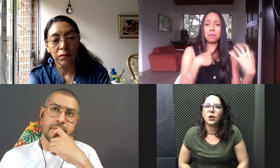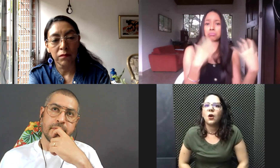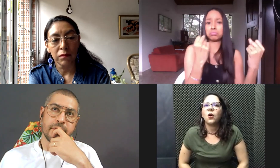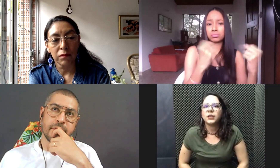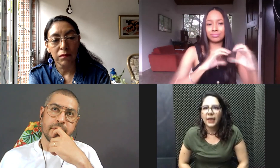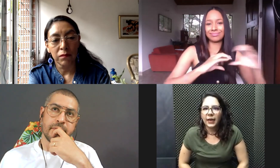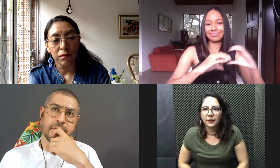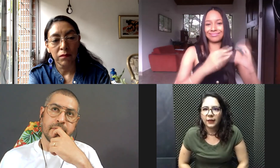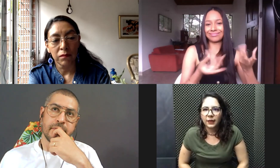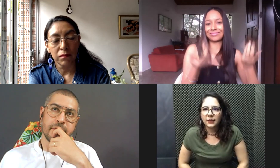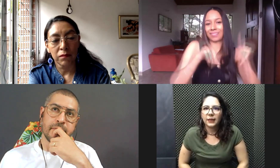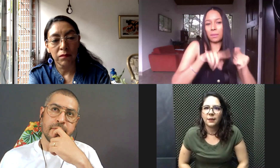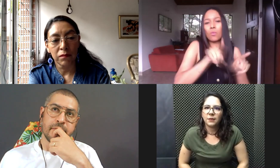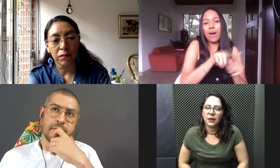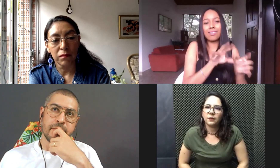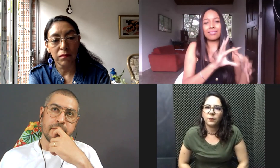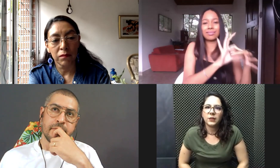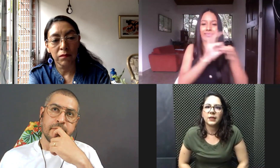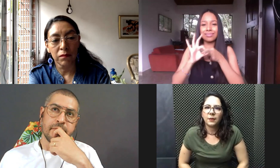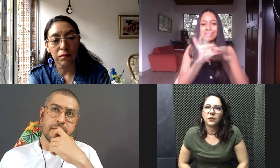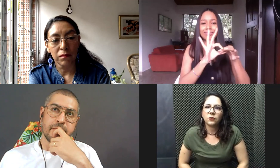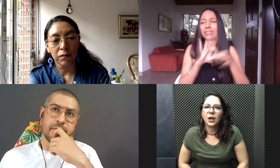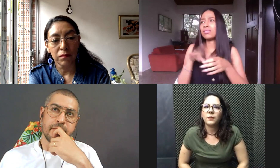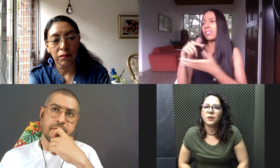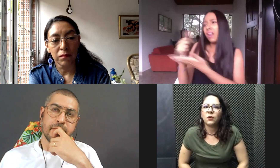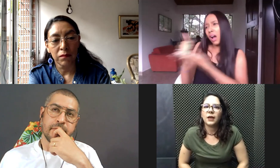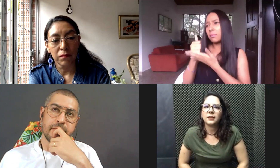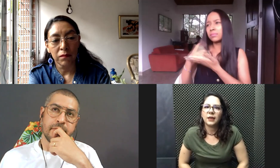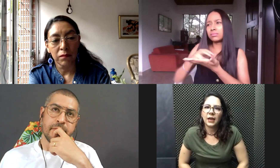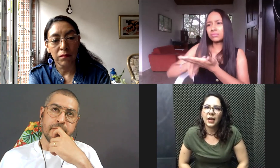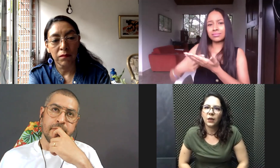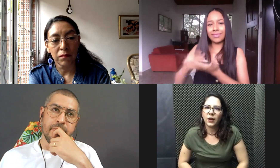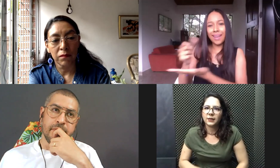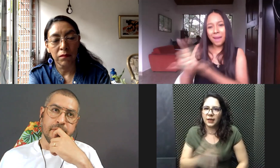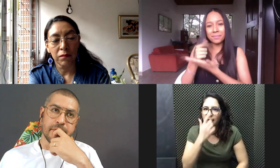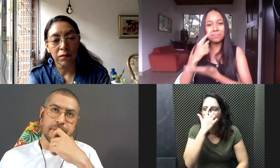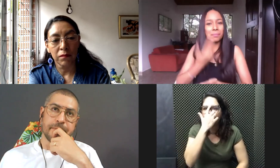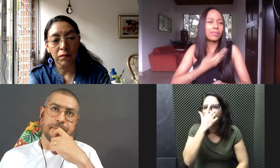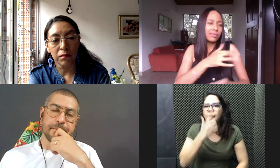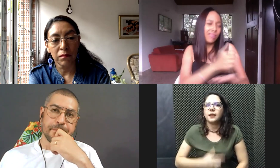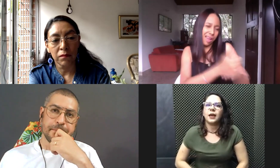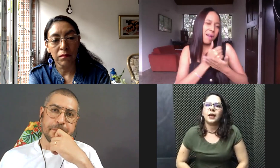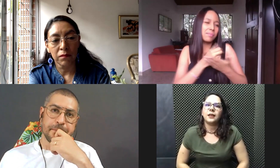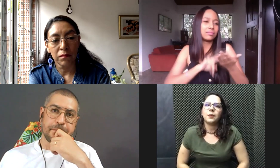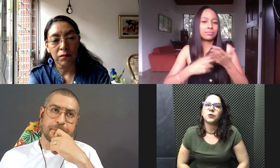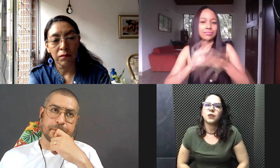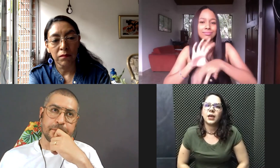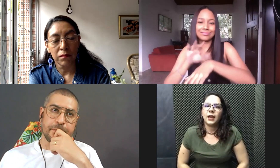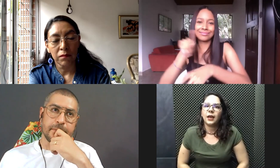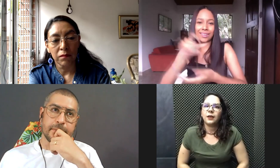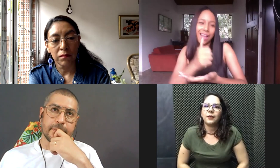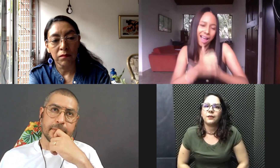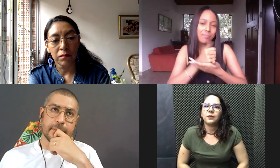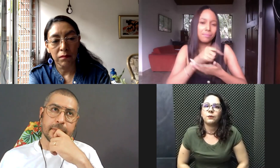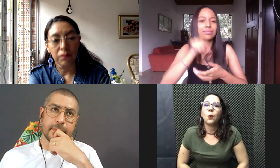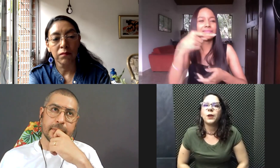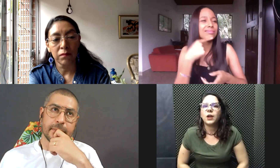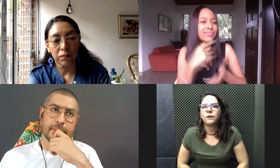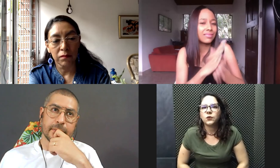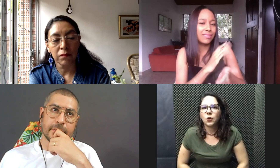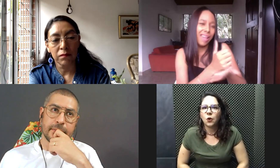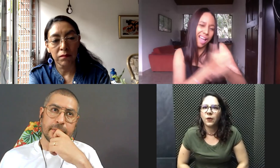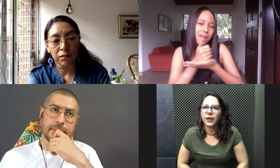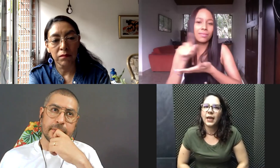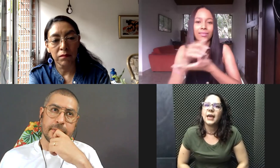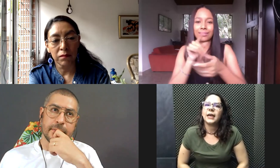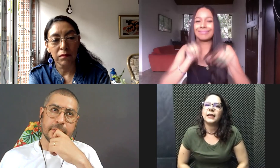hijos oyentes, que también sucede lo mismo, acceden a la lengua de señas, digamos que cumplen una